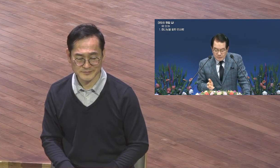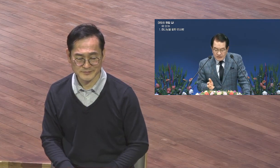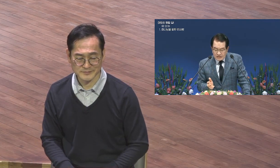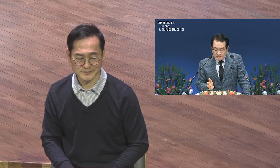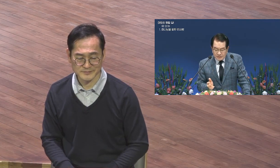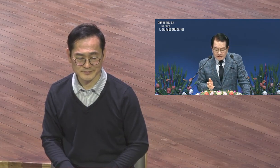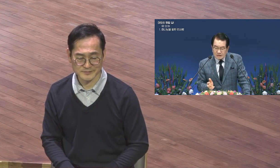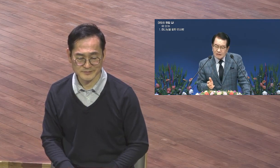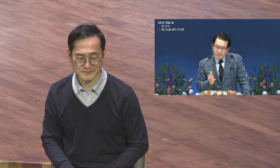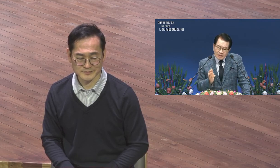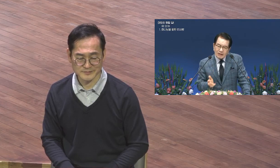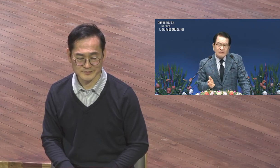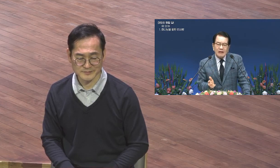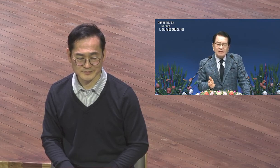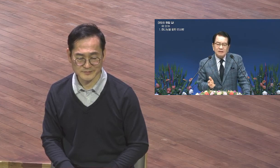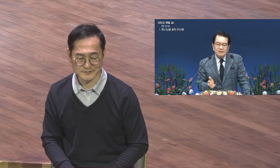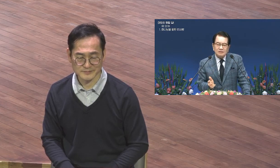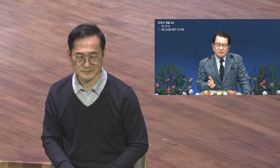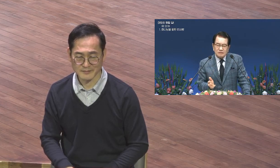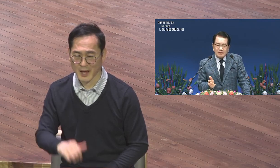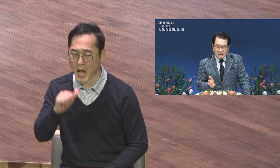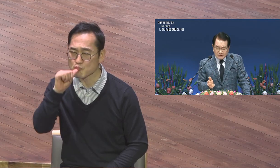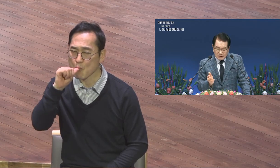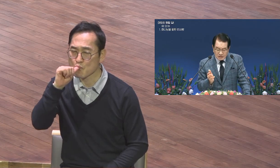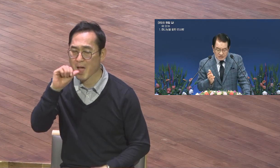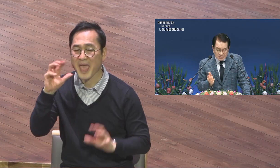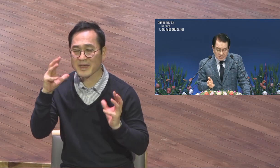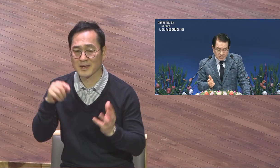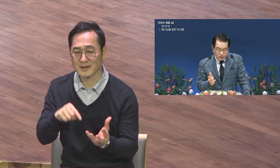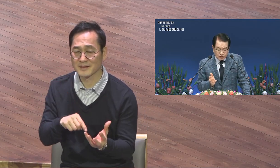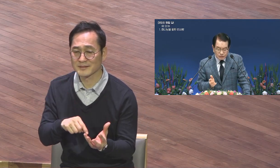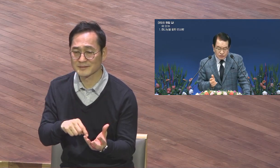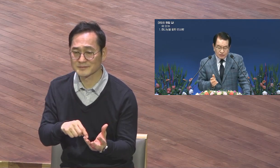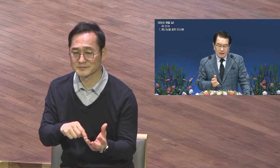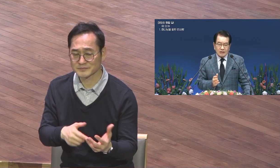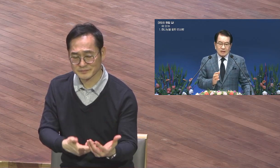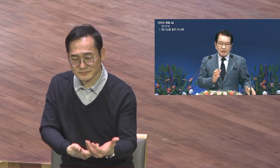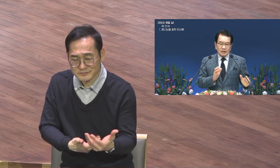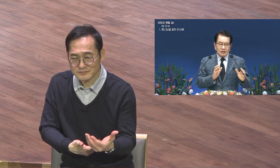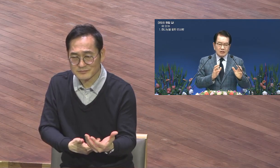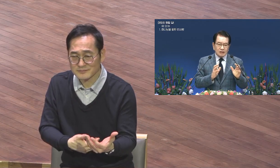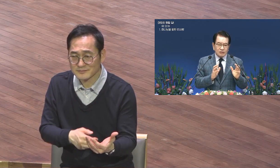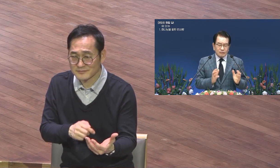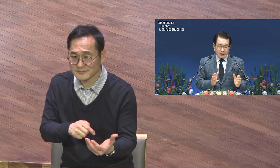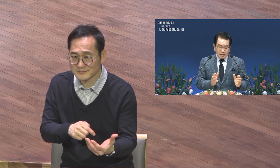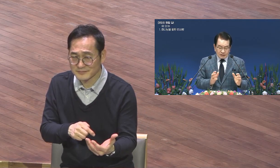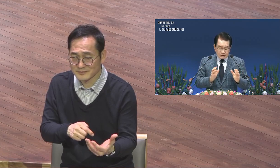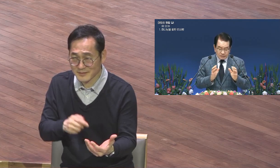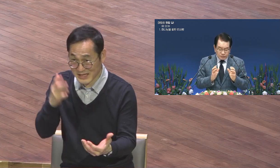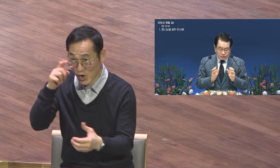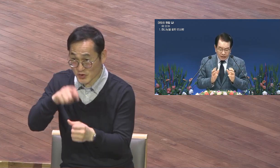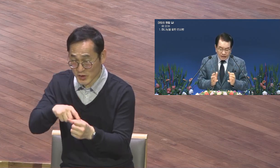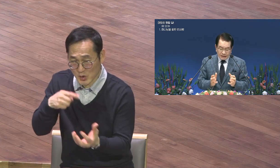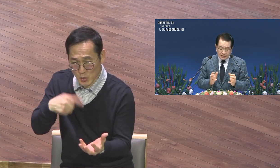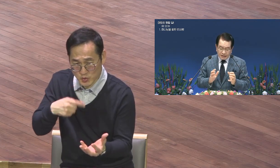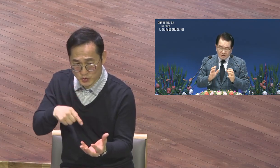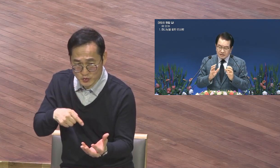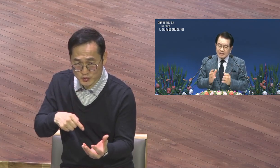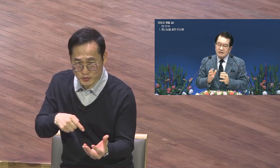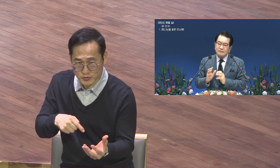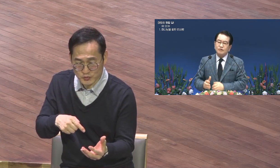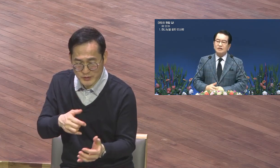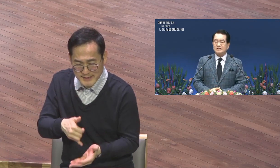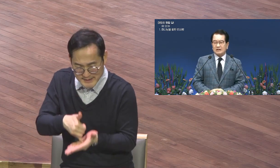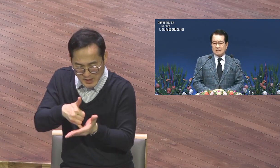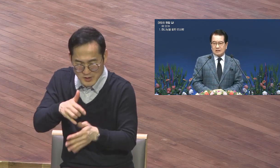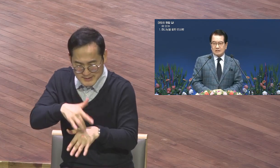젖먹이를 말한 거예요. 지금 무슨 말인가 하면 영적인 교육은요 인격과 습관이